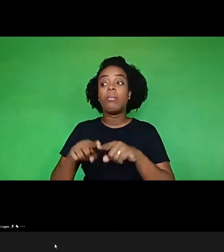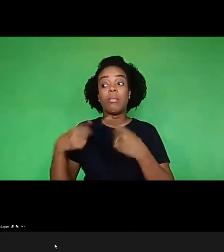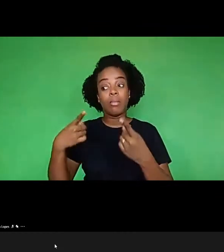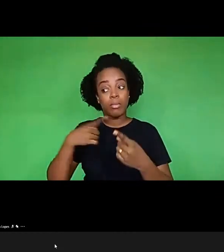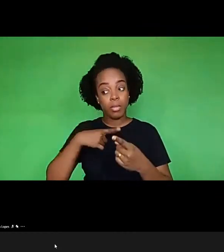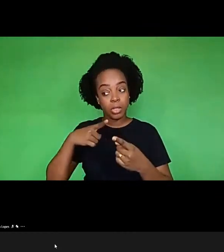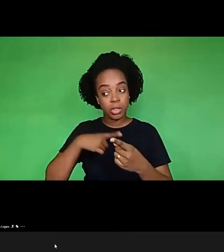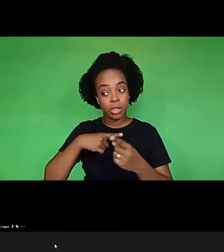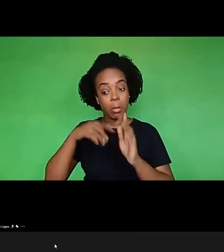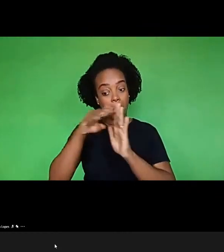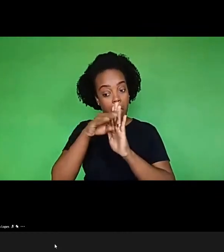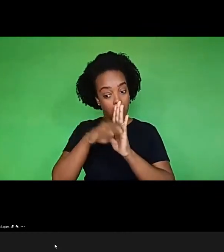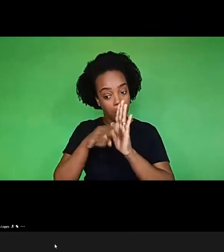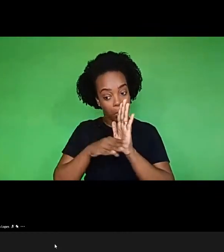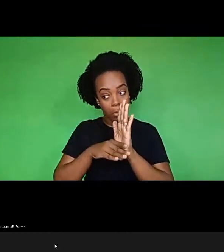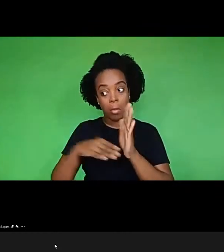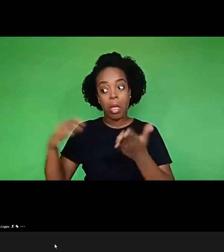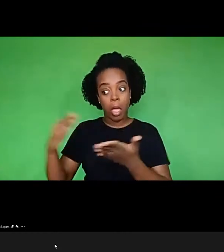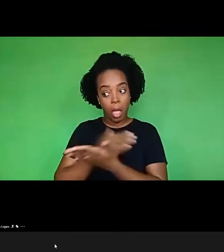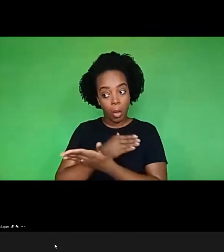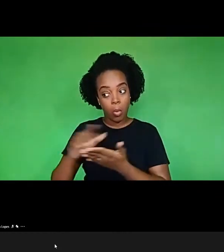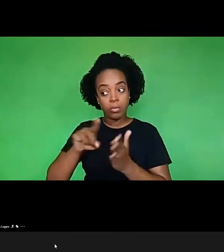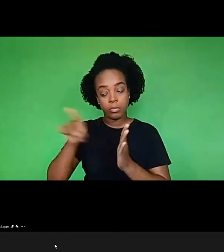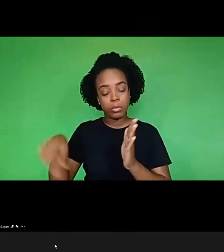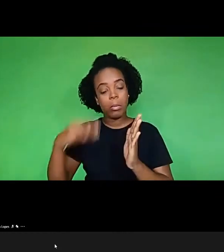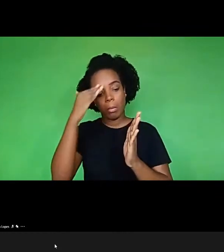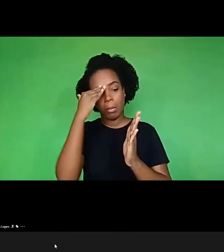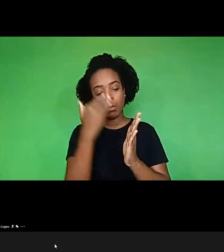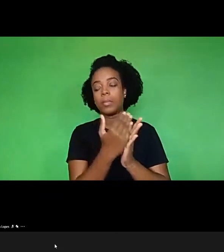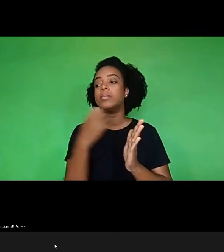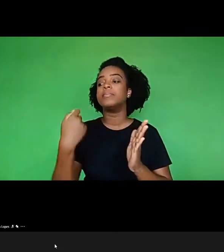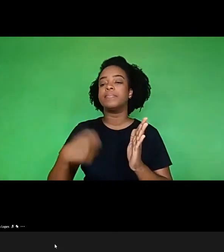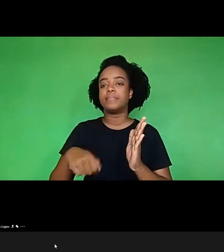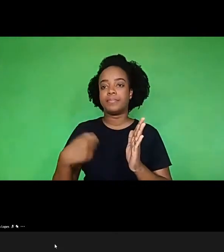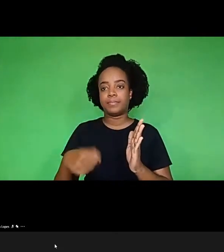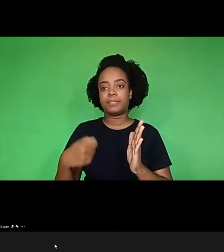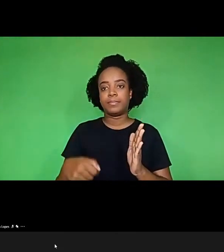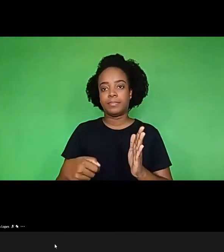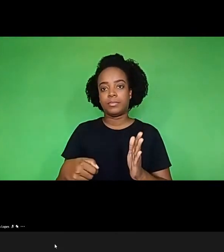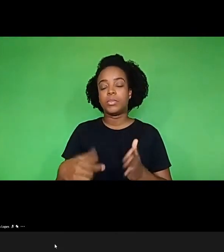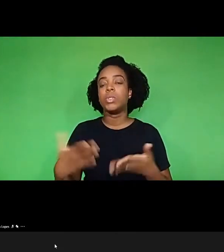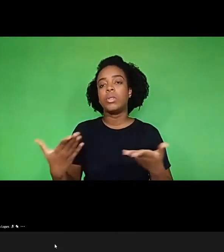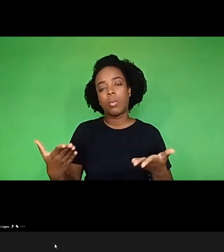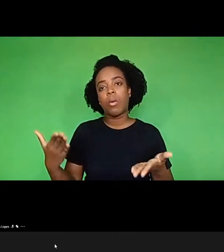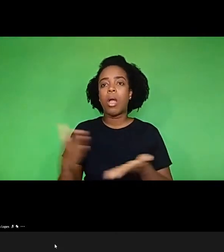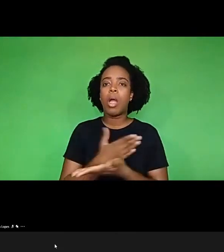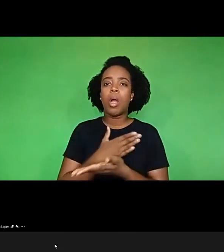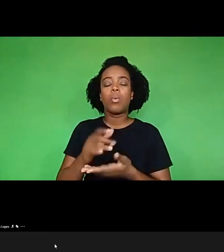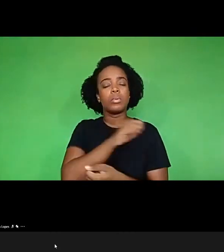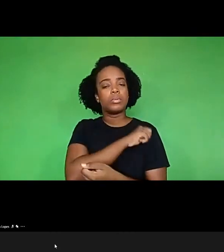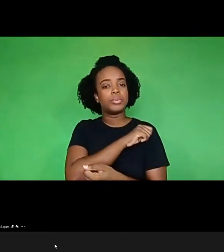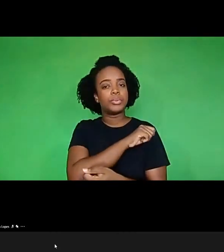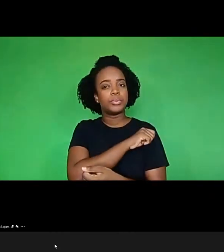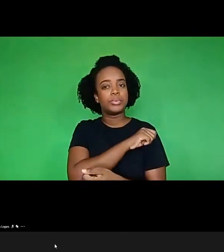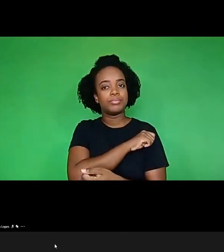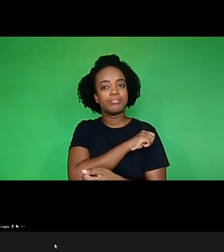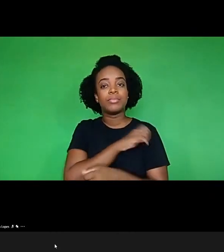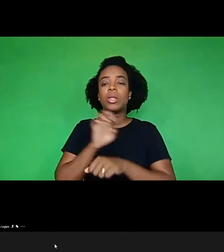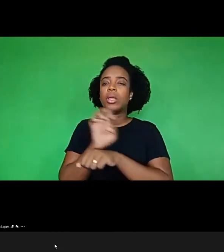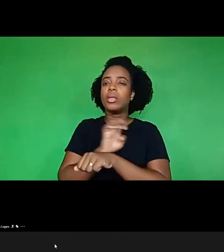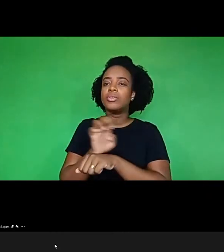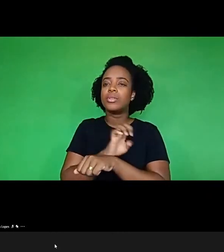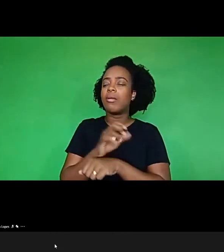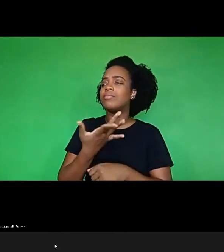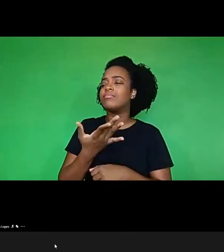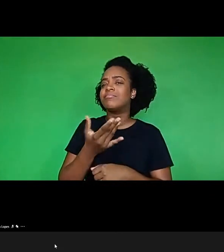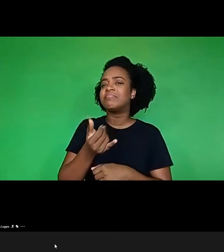que todos os colegas que estão com estágios pendentes e são maiores de 18, porque menor